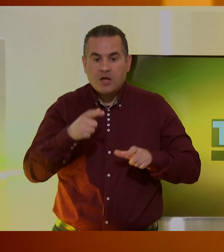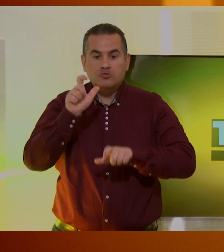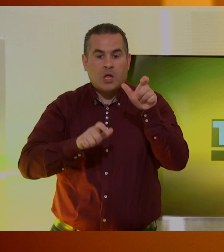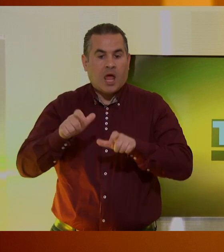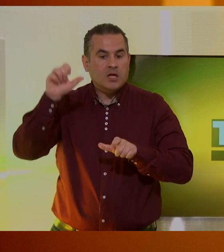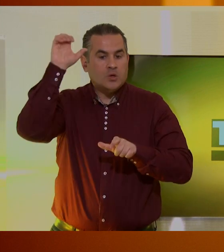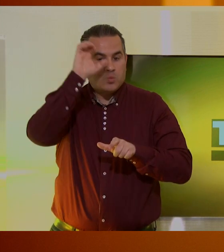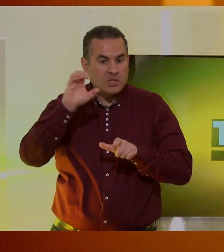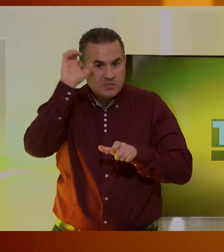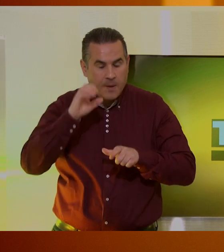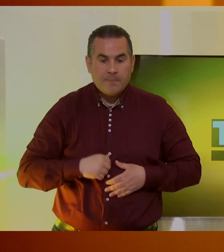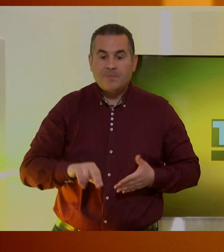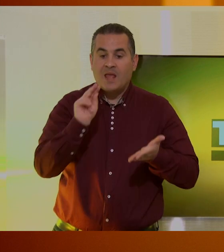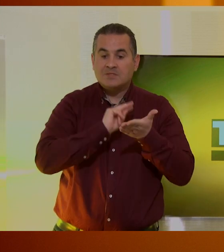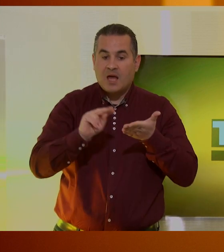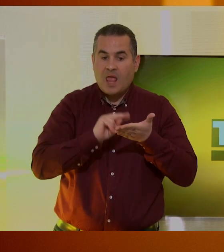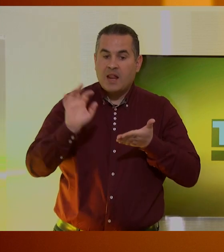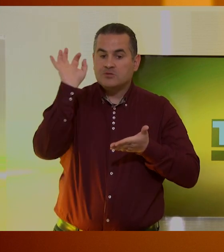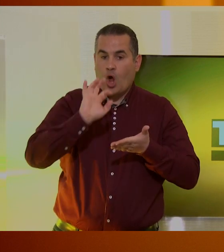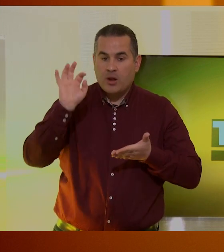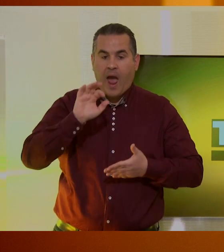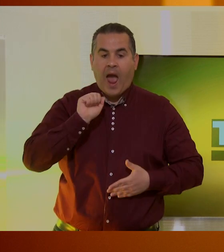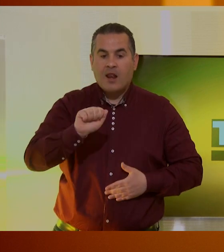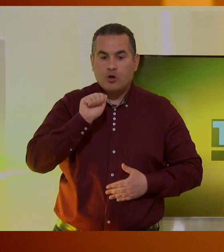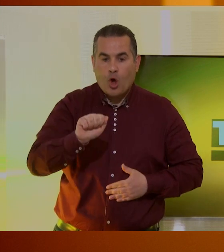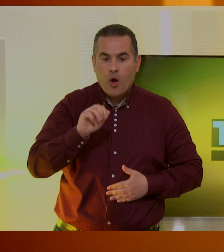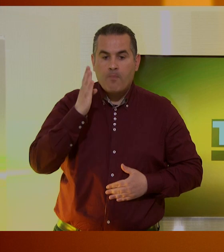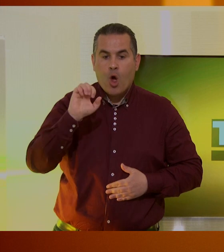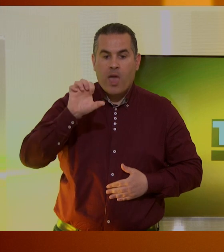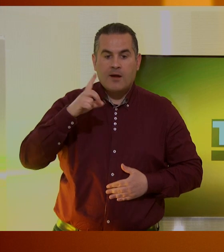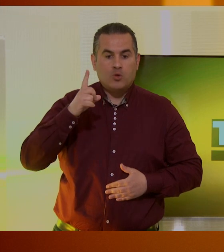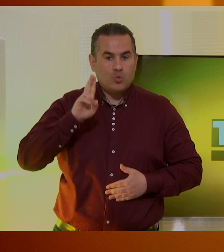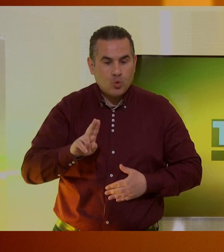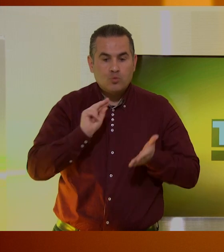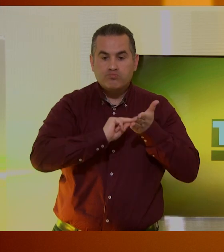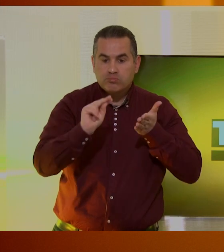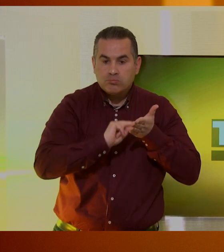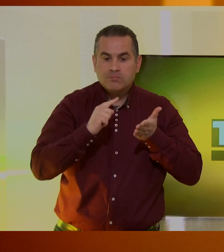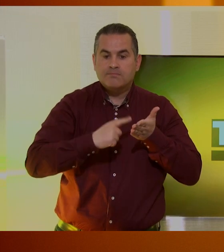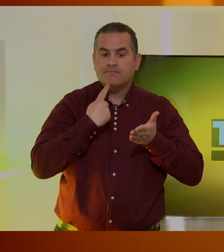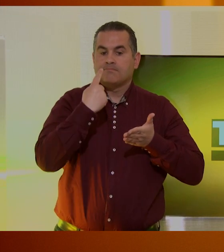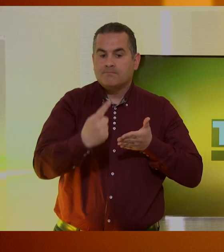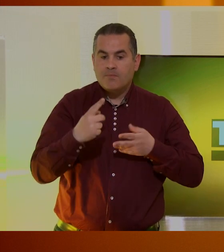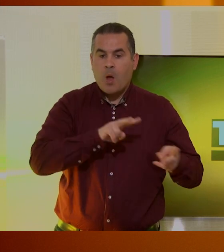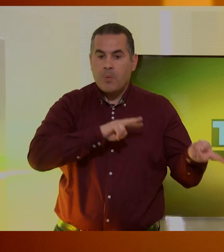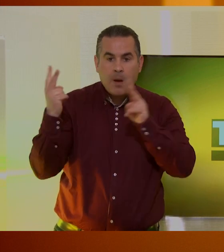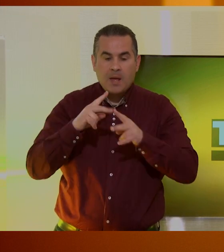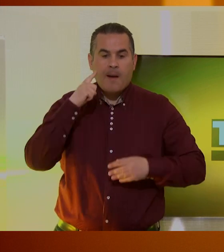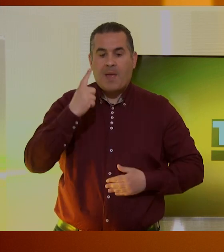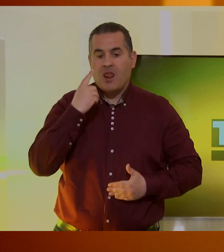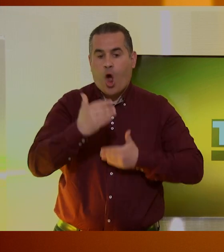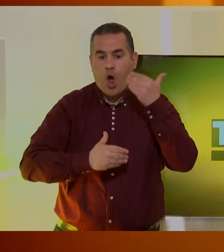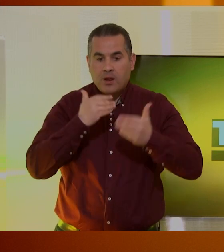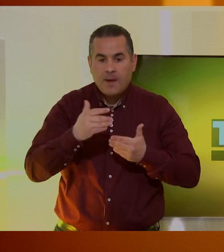la nuova giunta regionale al sindacato arriva una richiesta di attenzione alle problematiche di mobilità di Sardi male antico che è arrivato il momento di